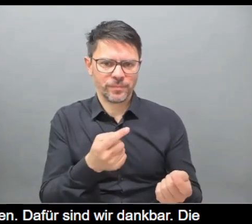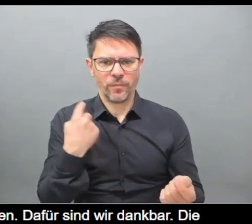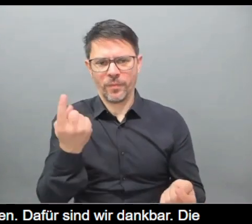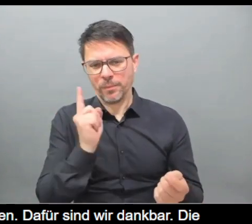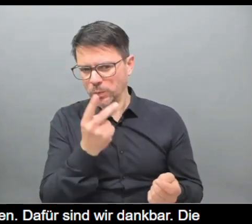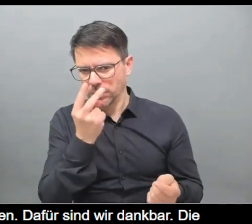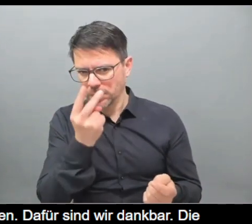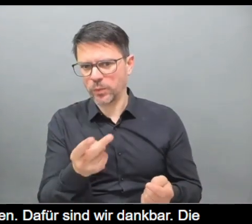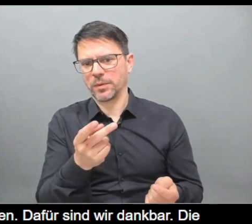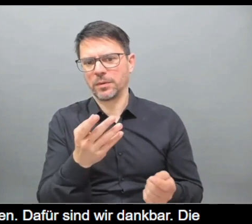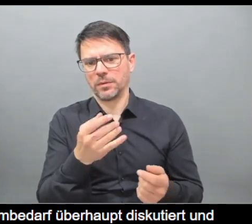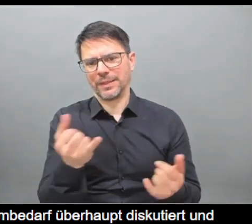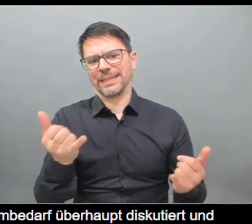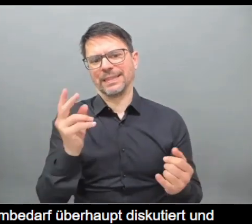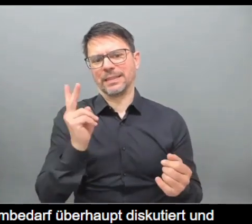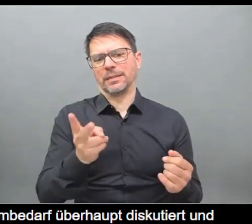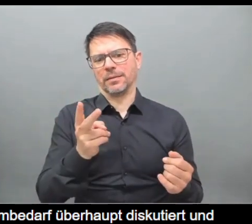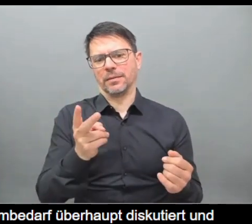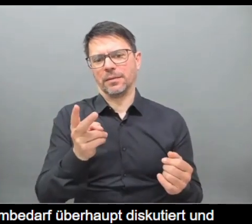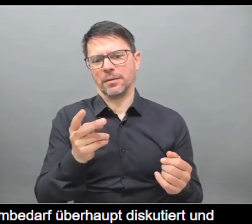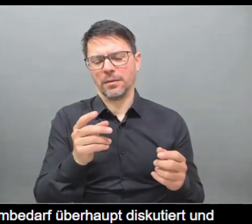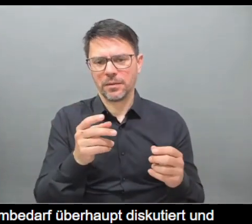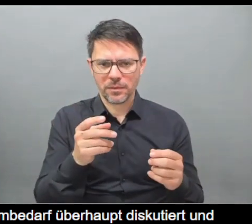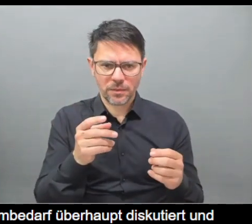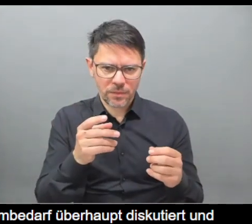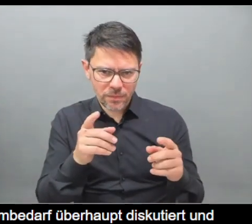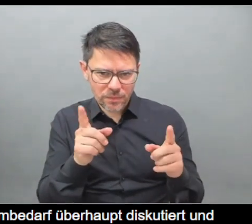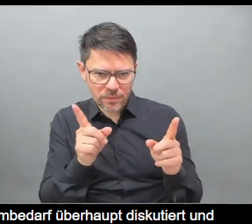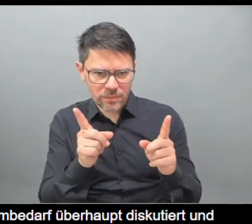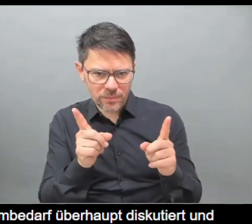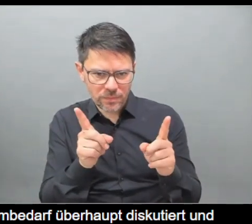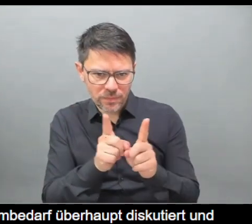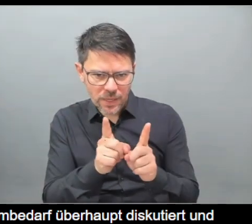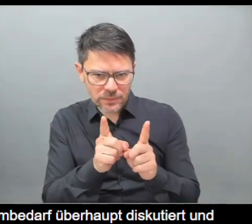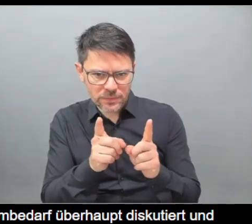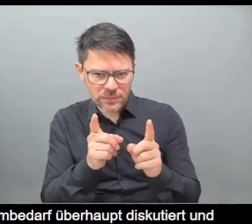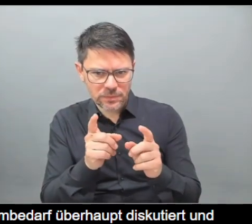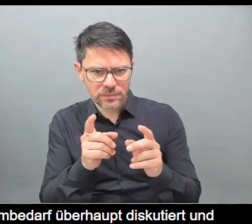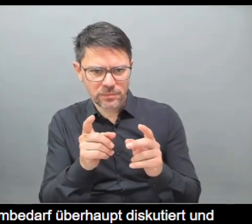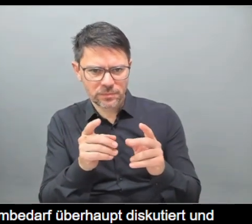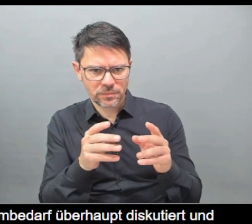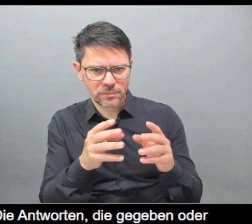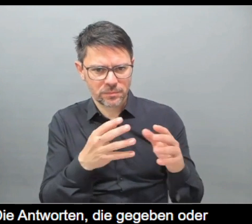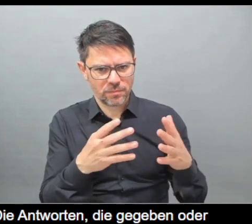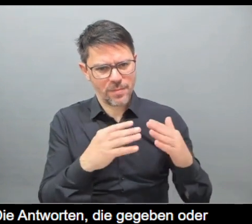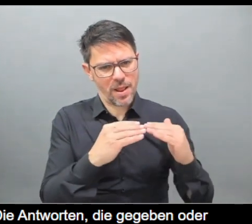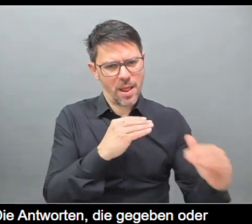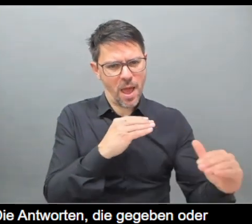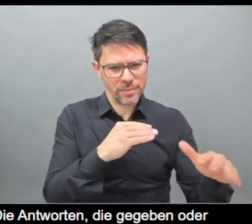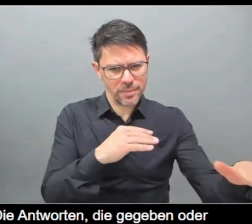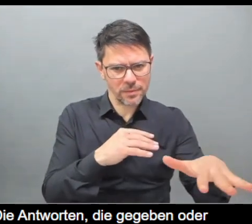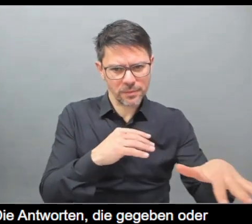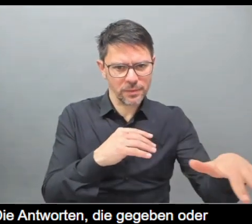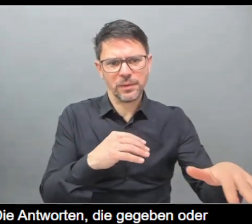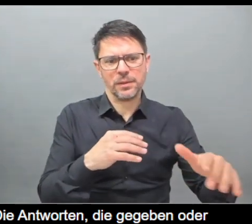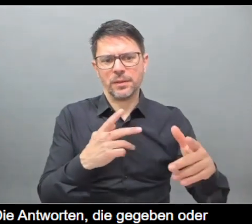durch die gewachsenen Strukturen hier geschlagen wird. Ich will nur zwei Dinge ansprechen.